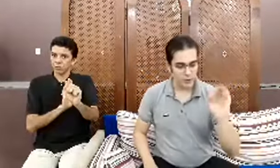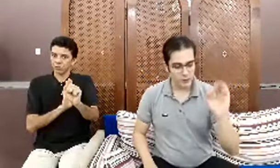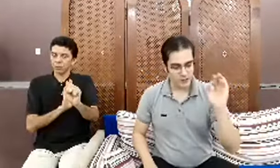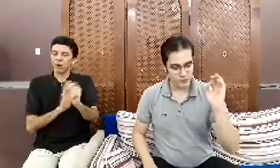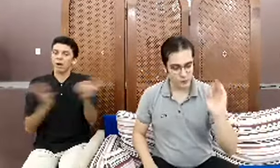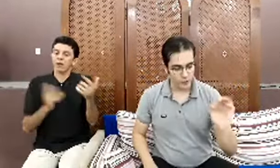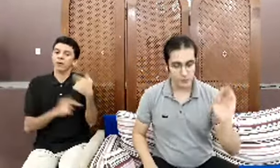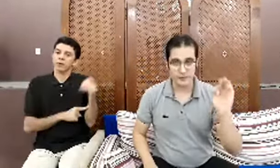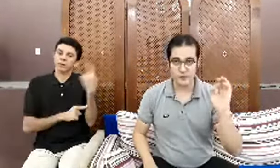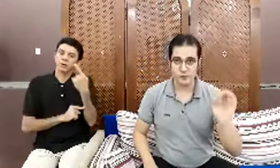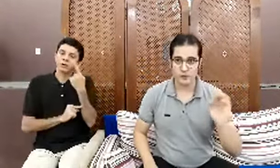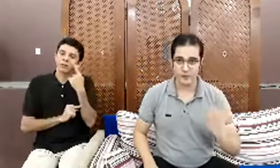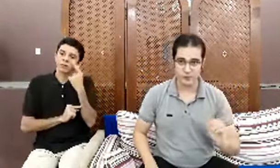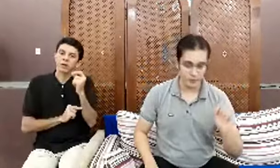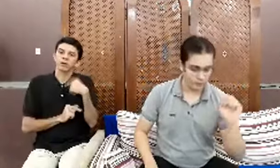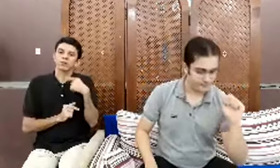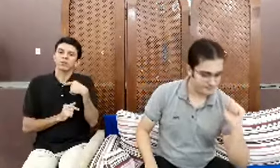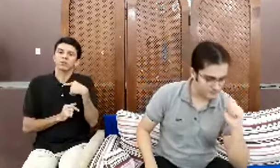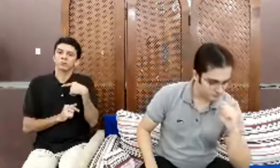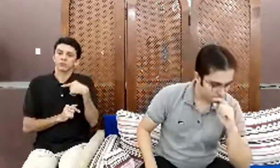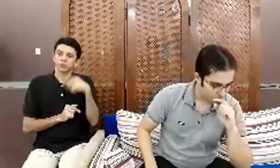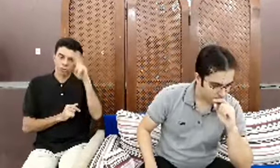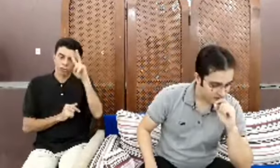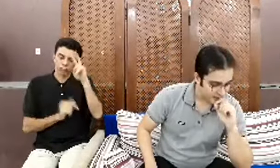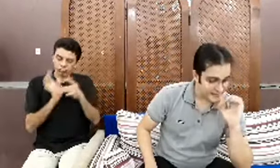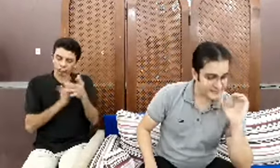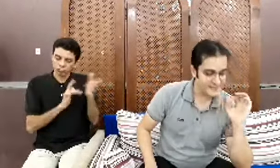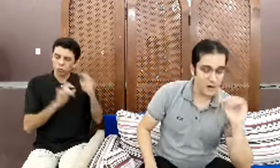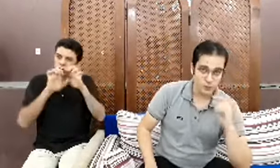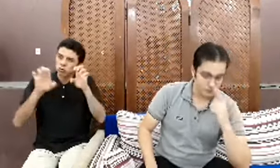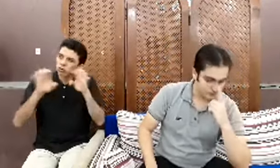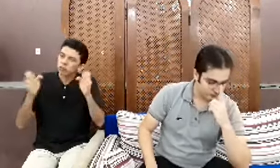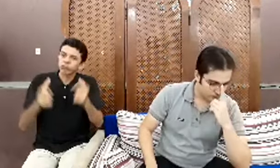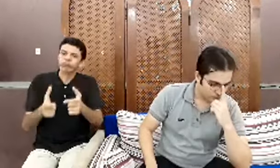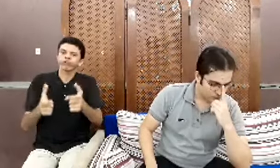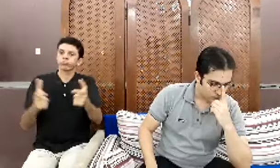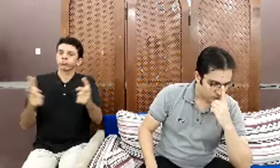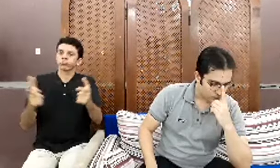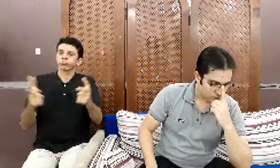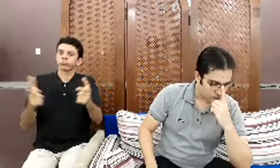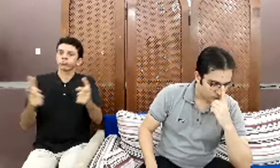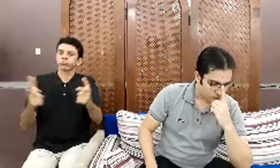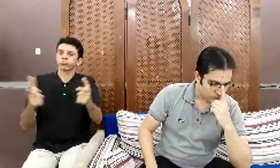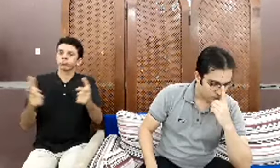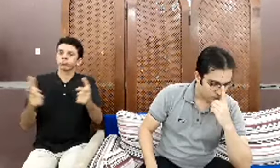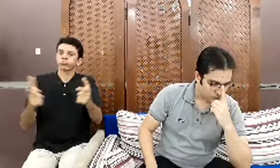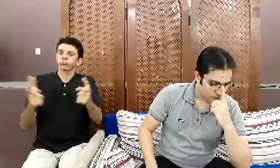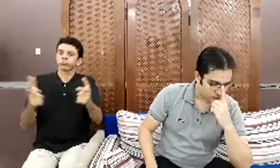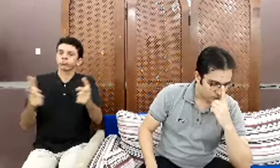Capítulo 8, Atos 8, do verso 1 ao verso 8. E Saulo,